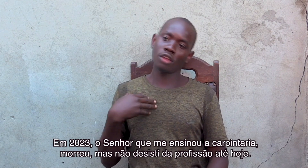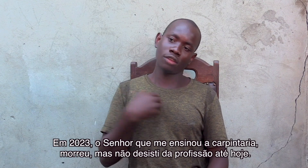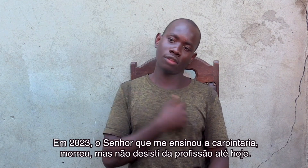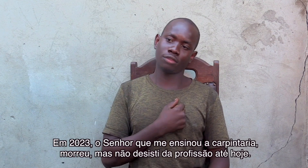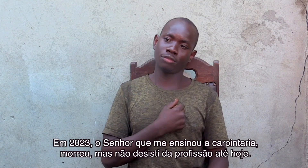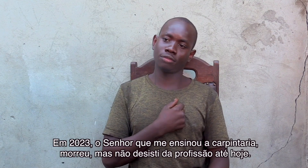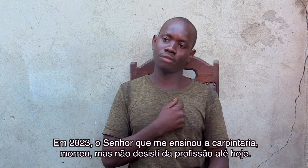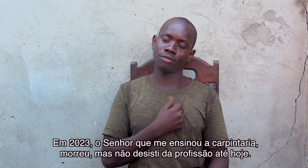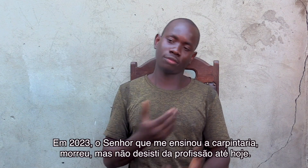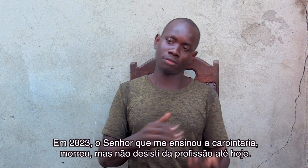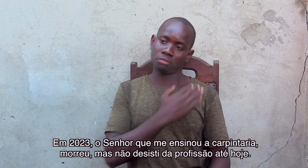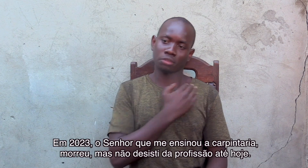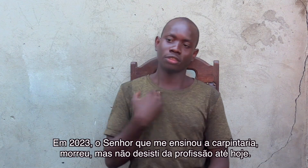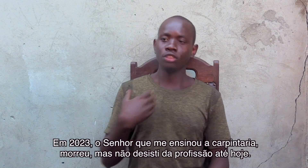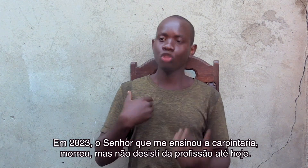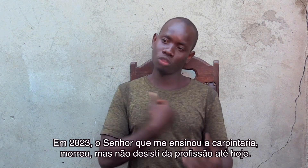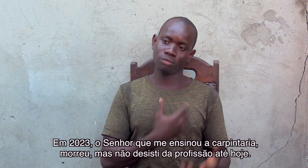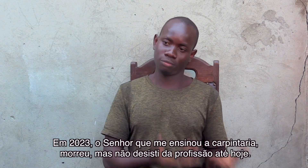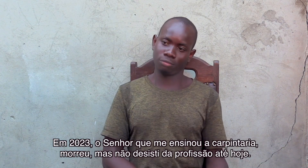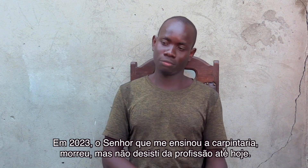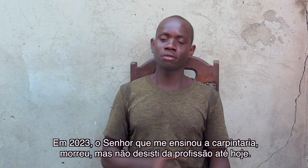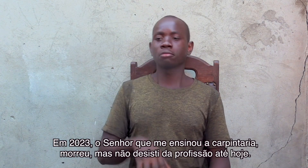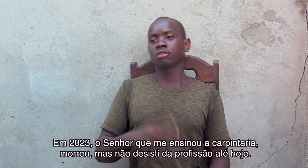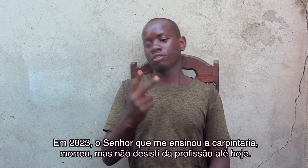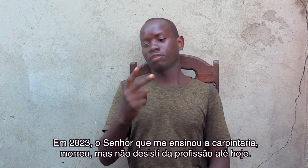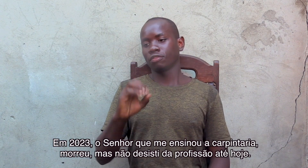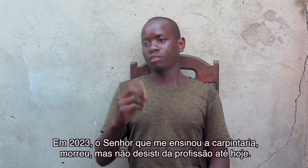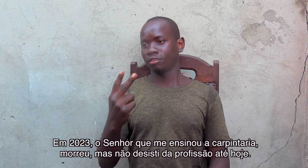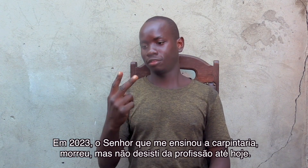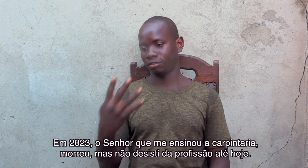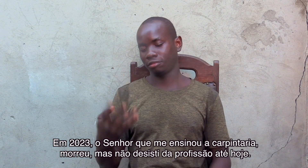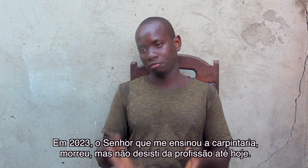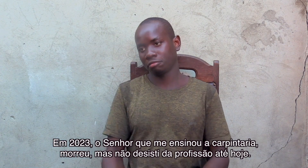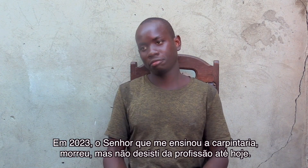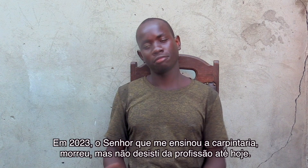ensinou a carpintaria morreu, mas não desisti da profissão até hoje.